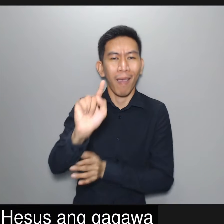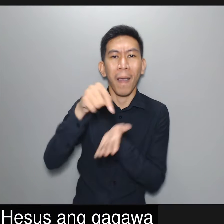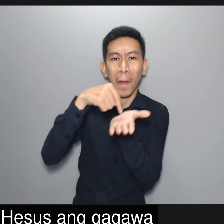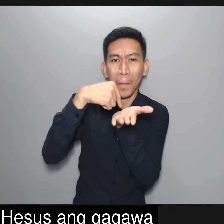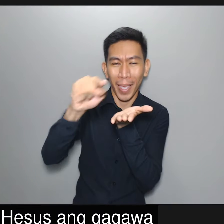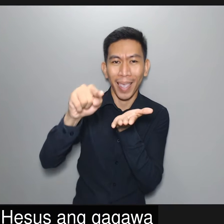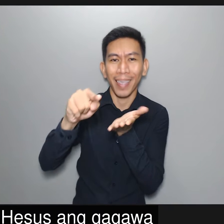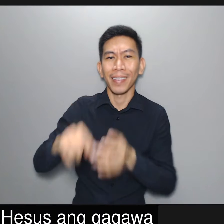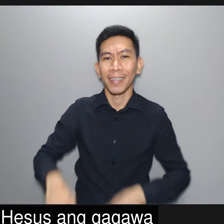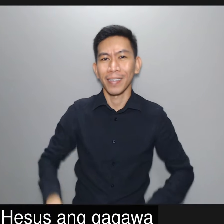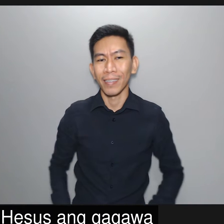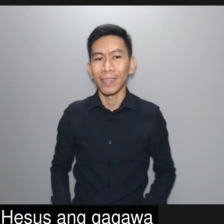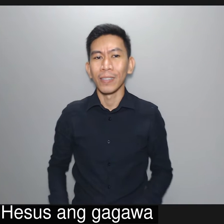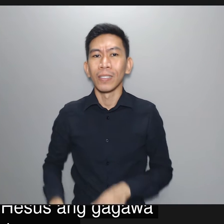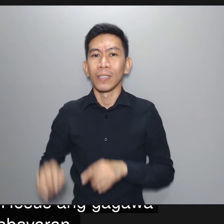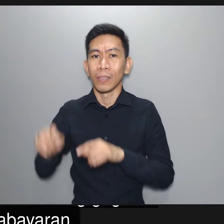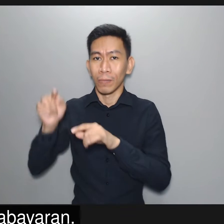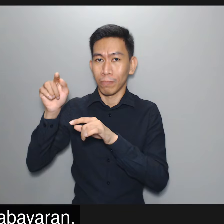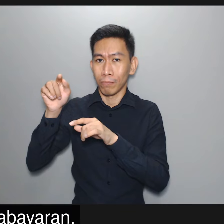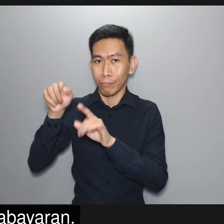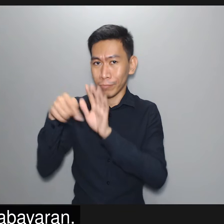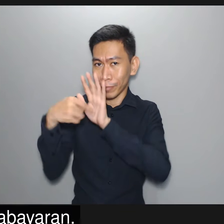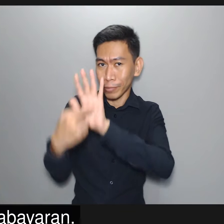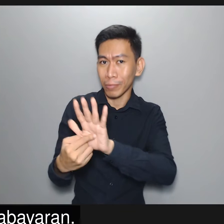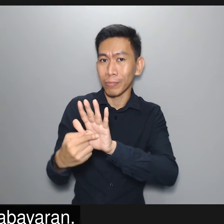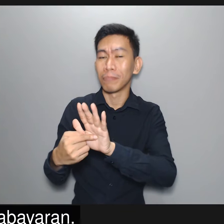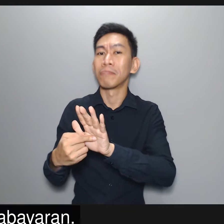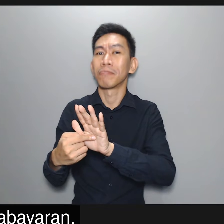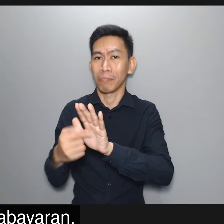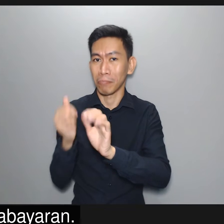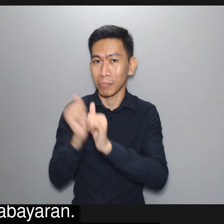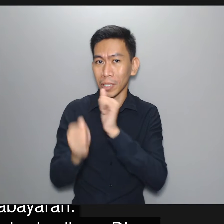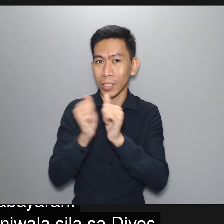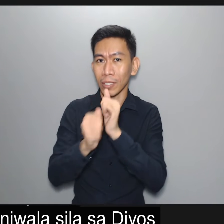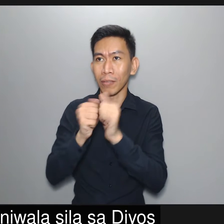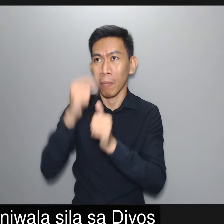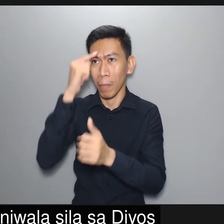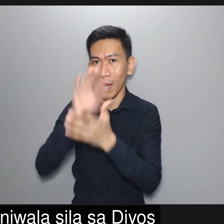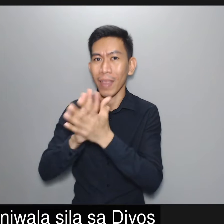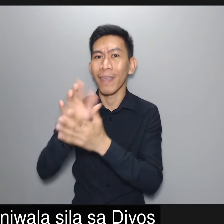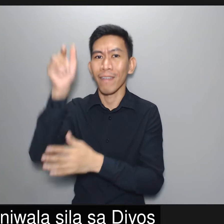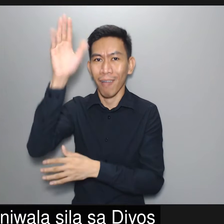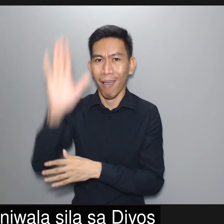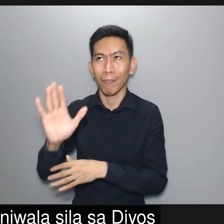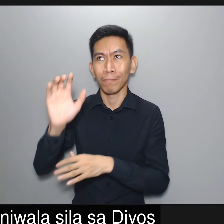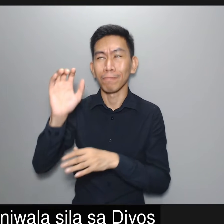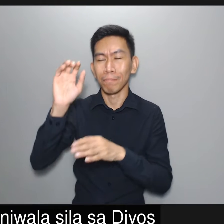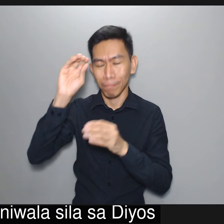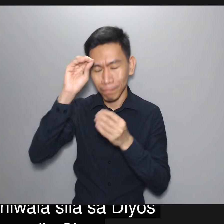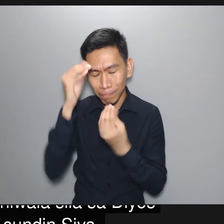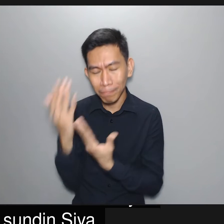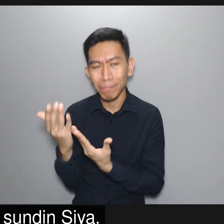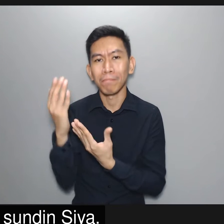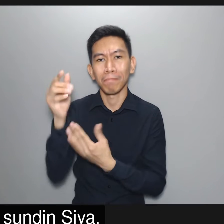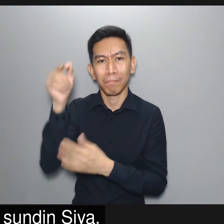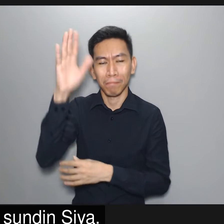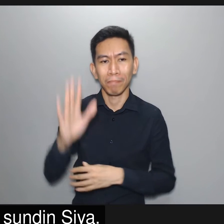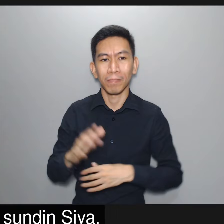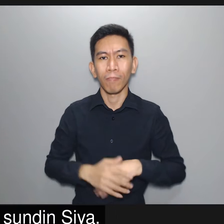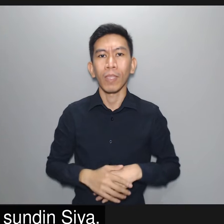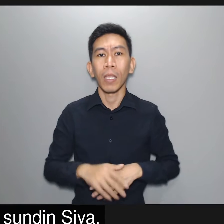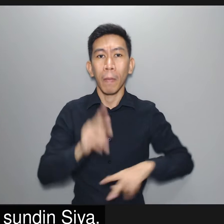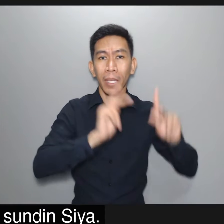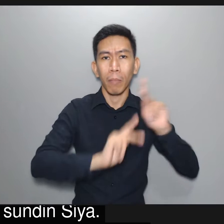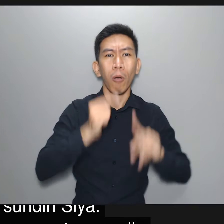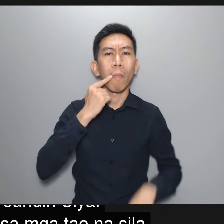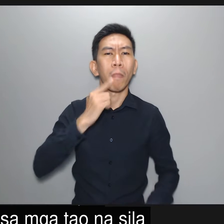nito na naniniwala sila sa Diyos at sinisikap na sundin siya. Nangako ang Diyos sa mga tao na sila at ang kanilang